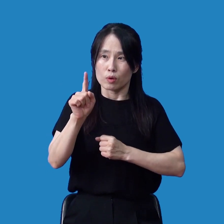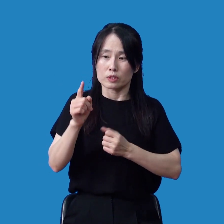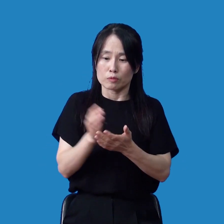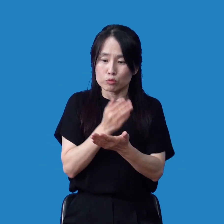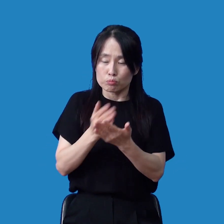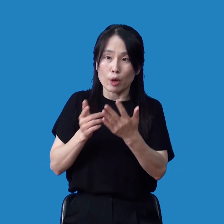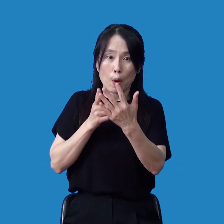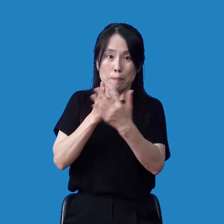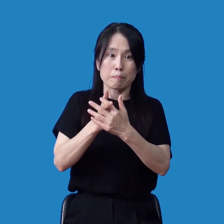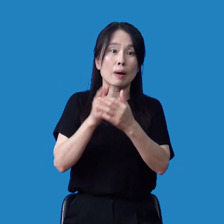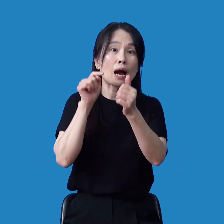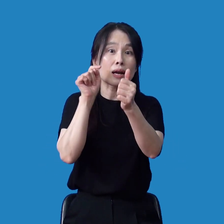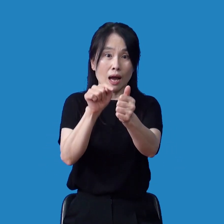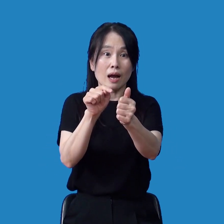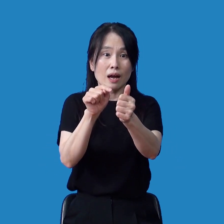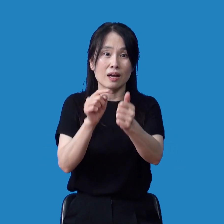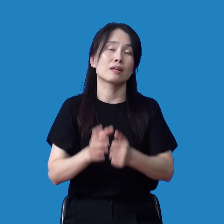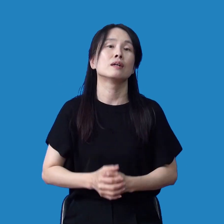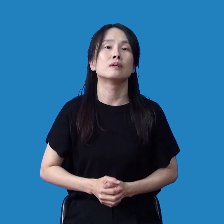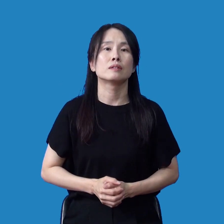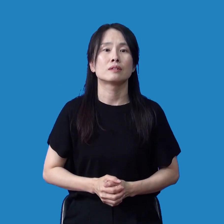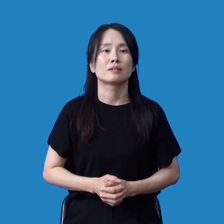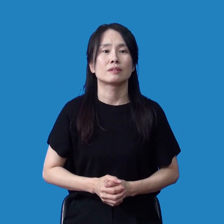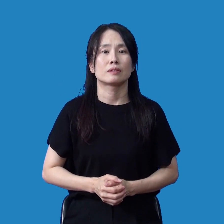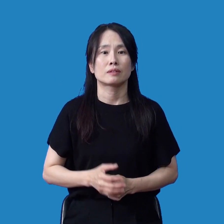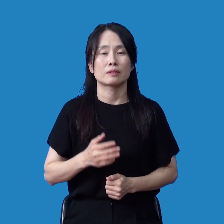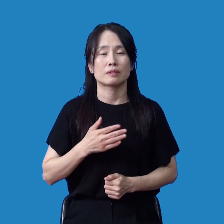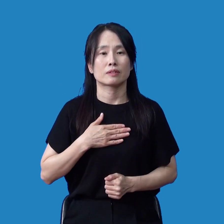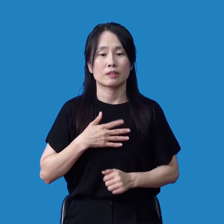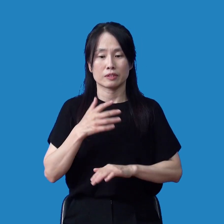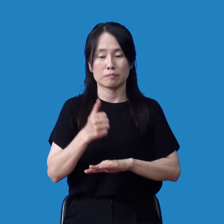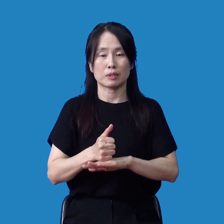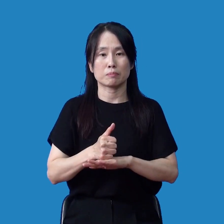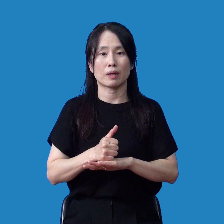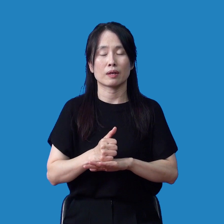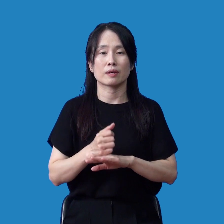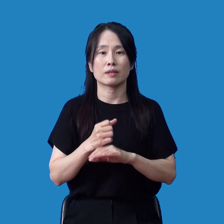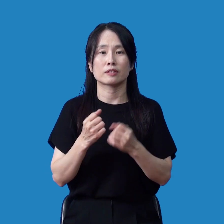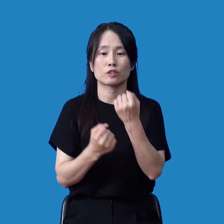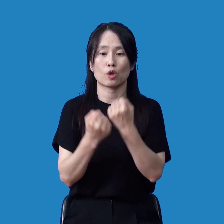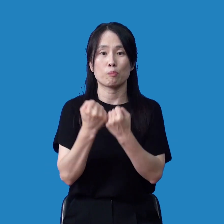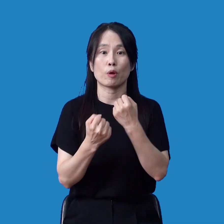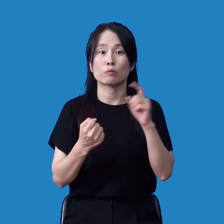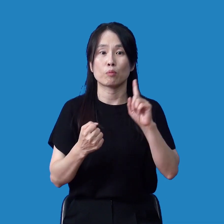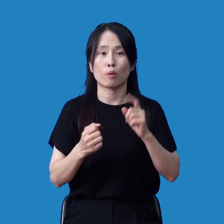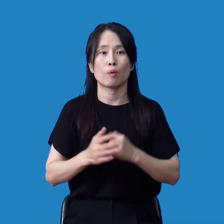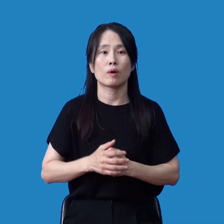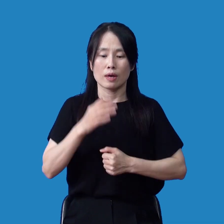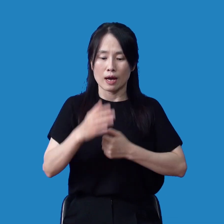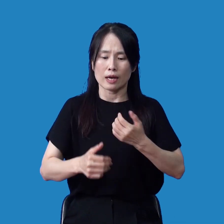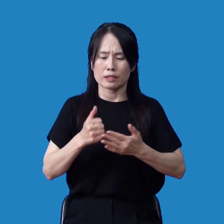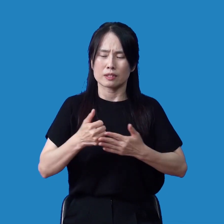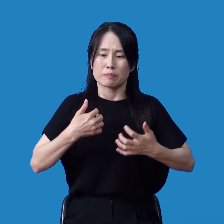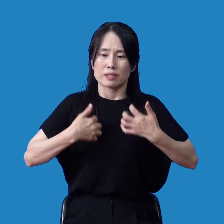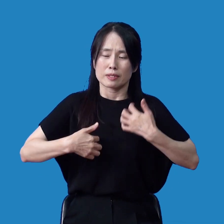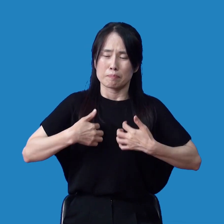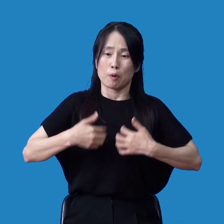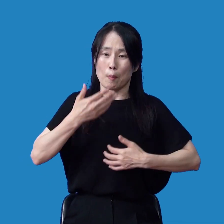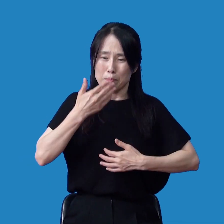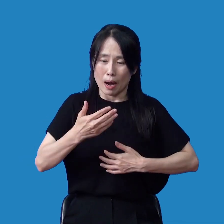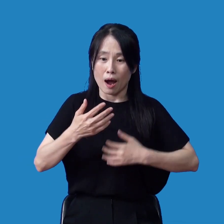무엇인지 분별하도록 하라. 저는 이 뒷부분을 해석을 그렇게 합니다. 하나님이 기뻐할 수